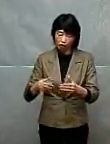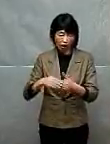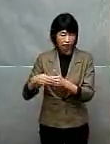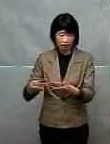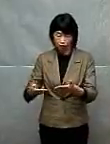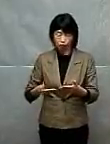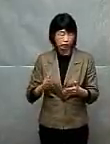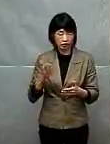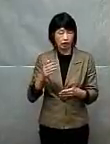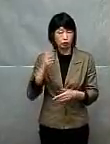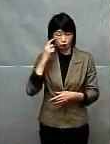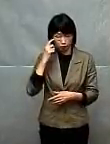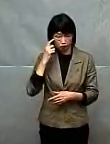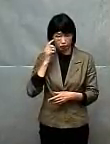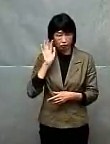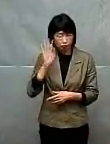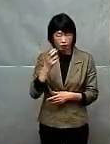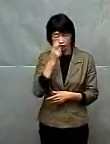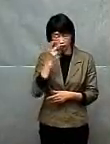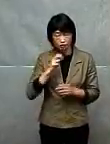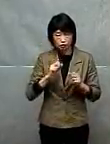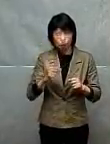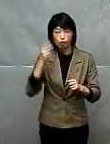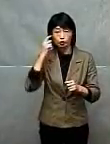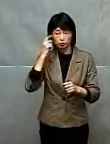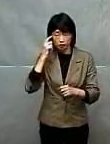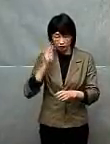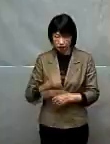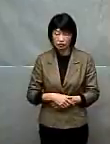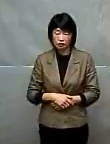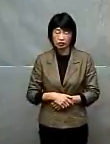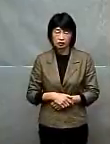後でまた確認しますけれども、